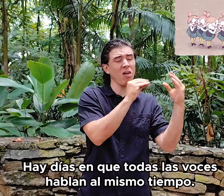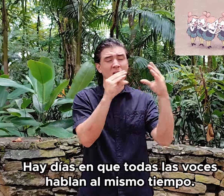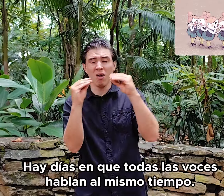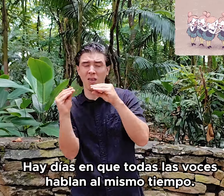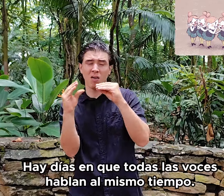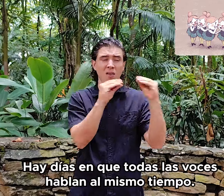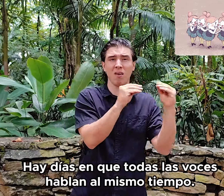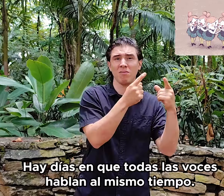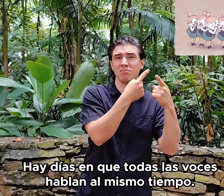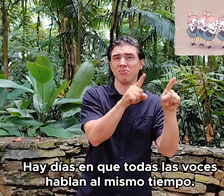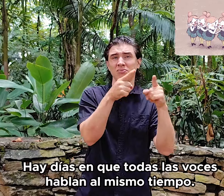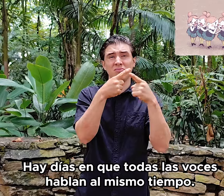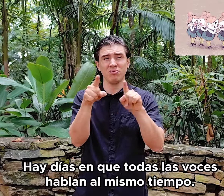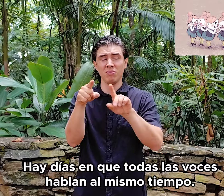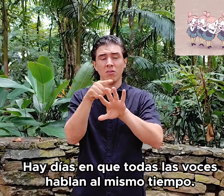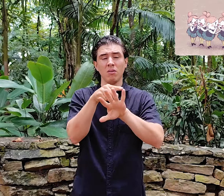todas las voces hablan al mismo tiempo.